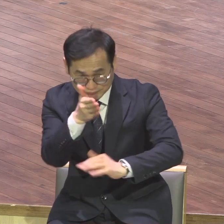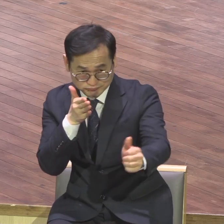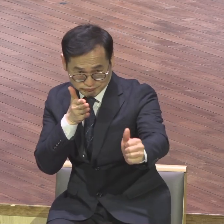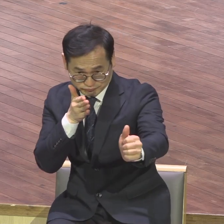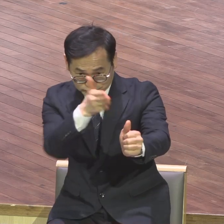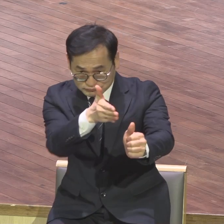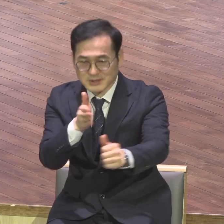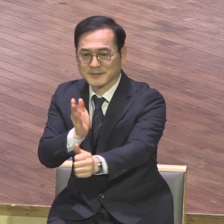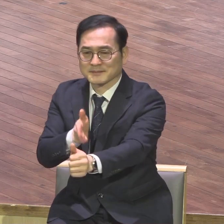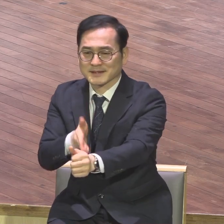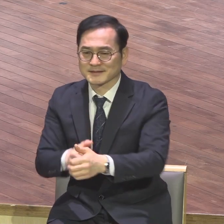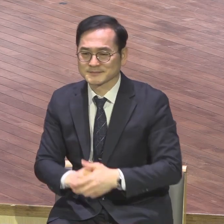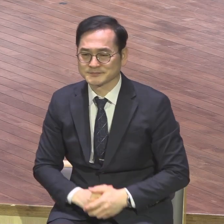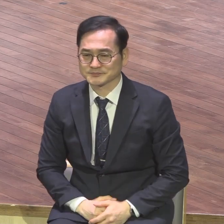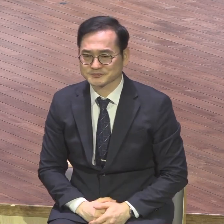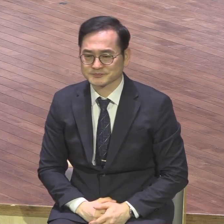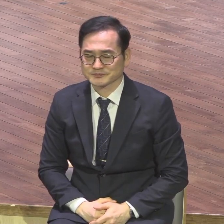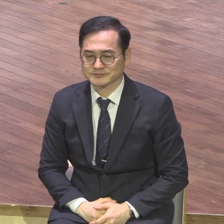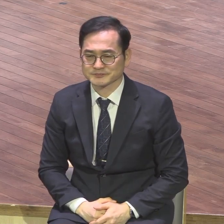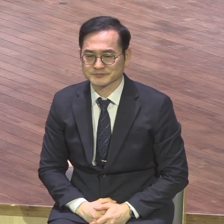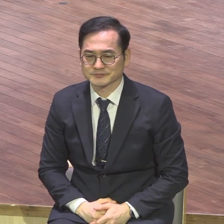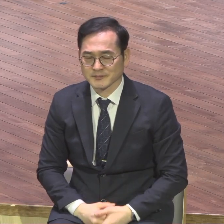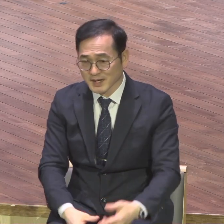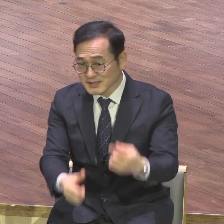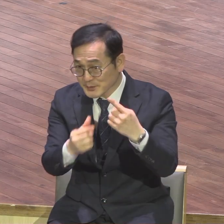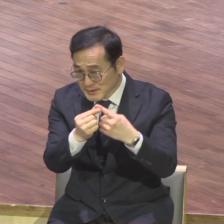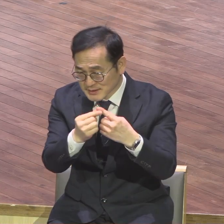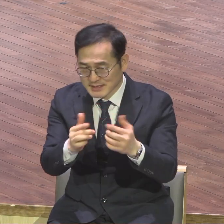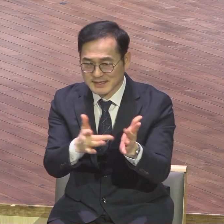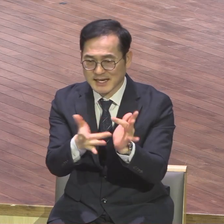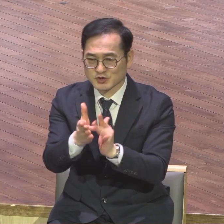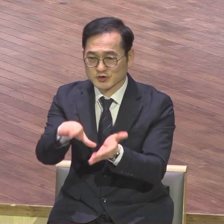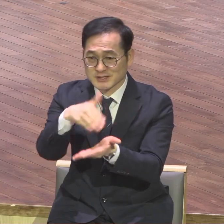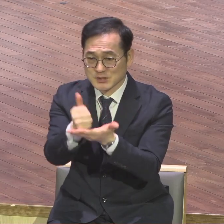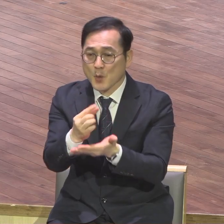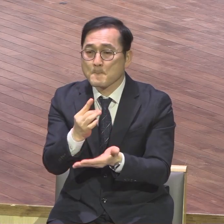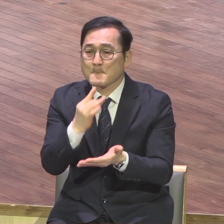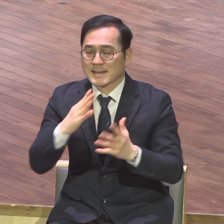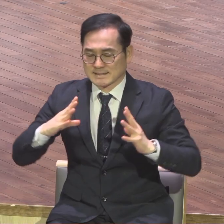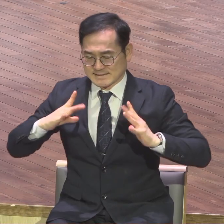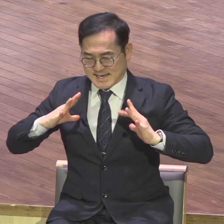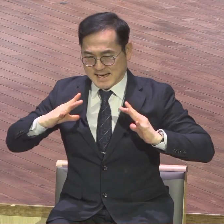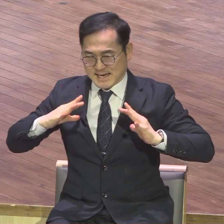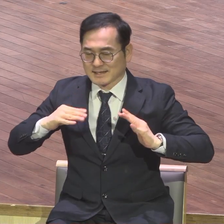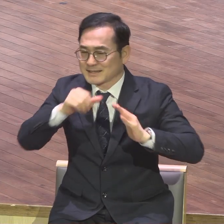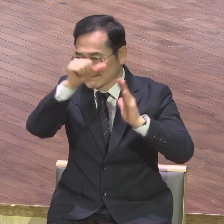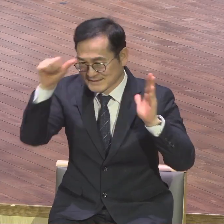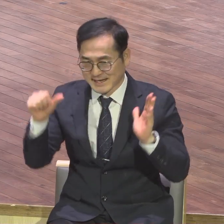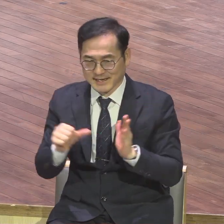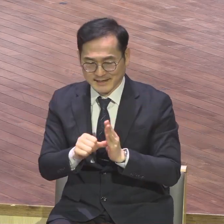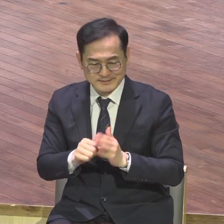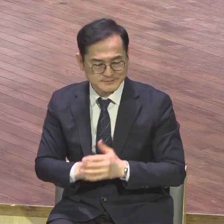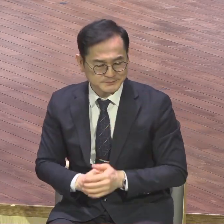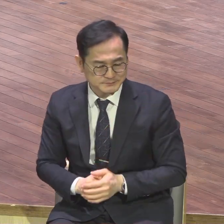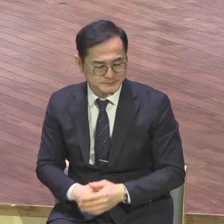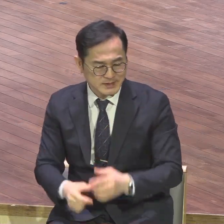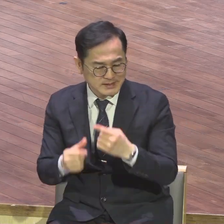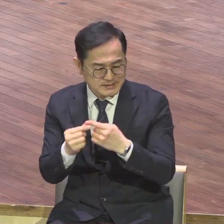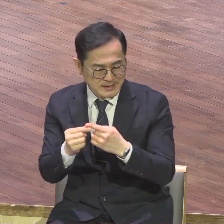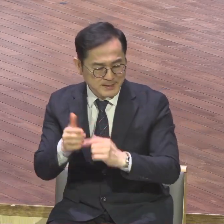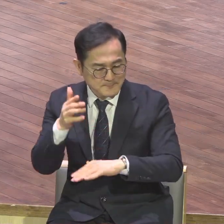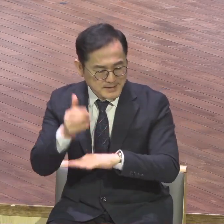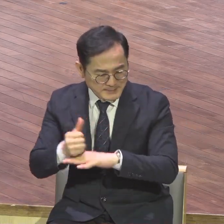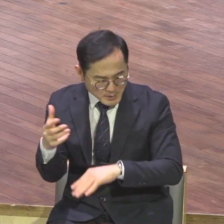축복합니다. 그럼 첫째로 그리스도 예수만 자랑하는 인생입니다. 자, 1절 봅니다. 끝으로